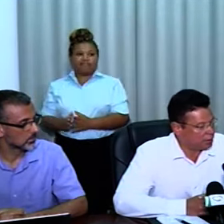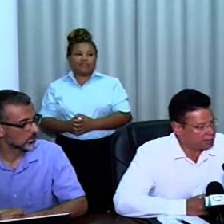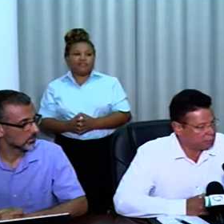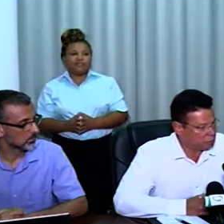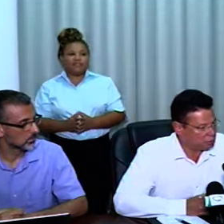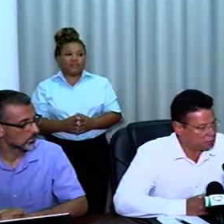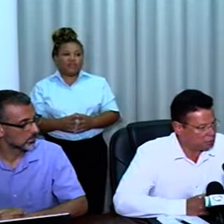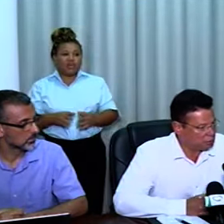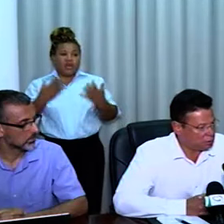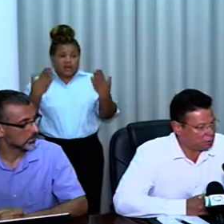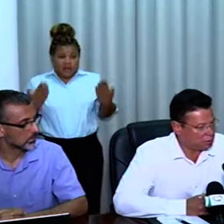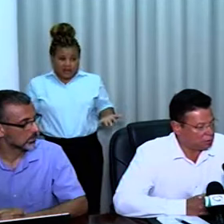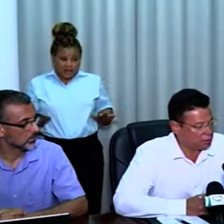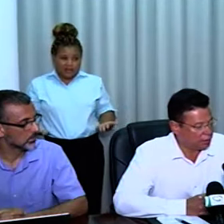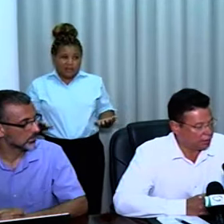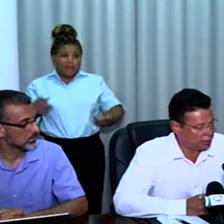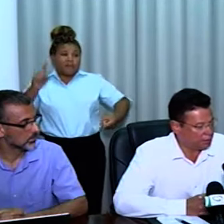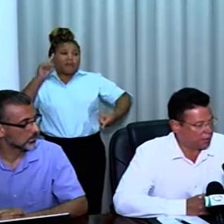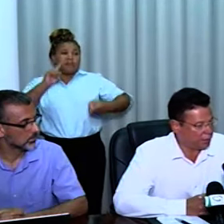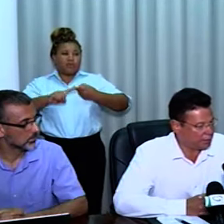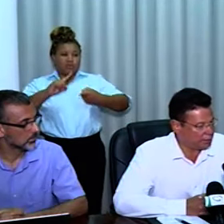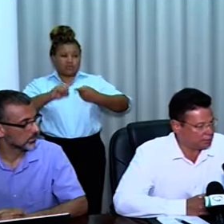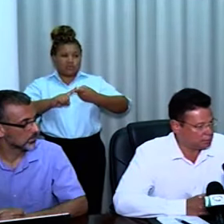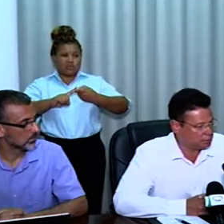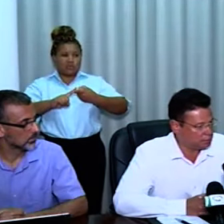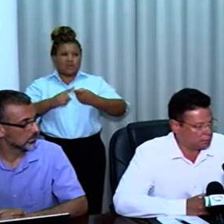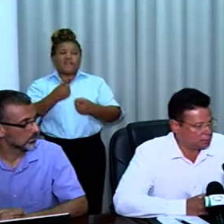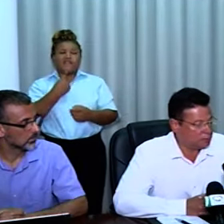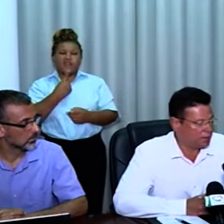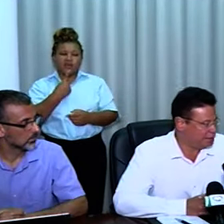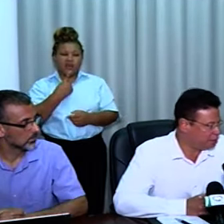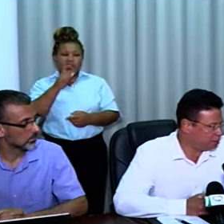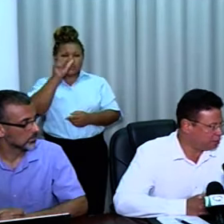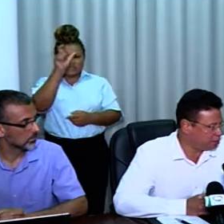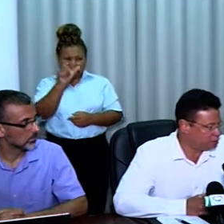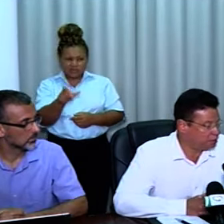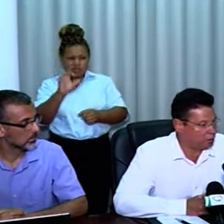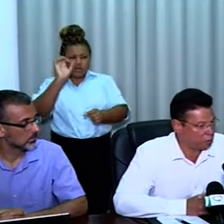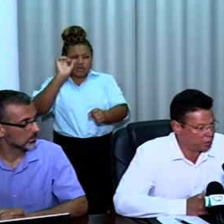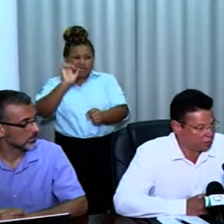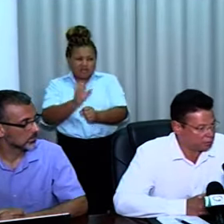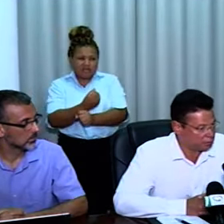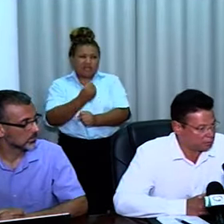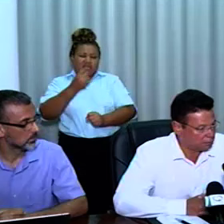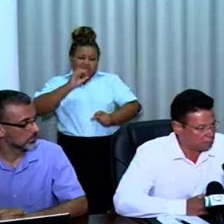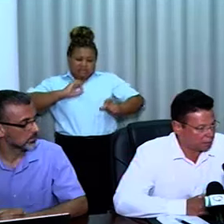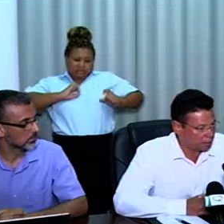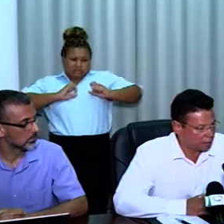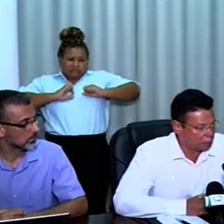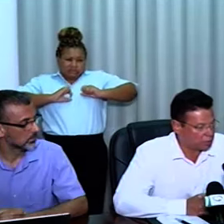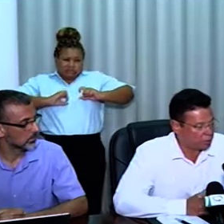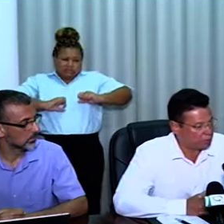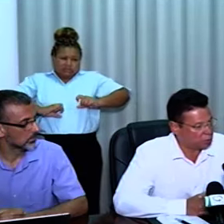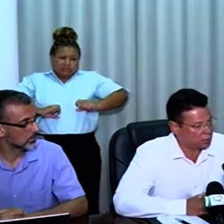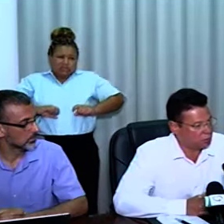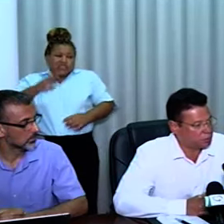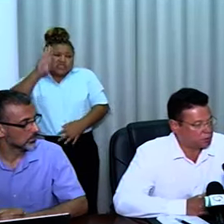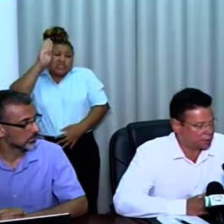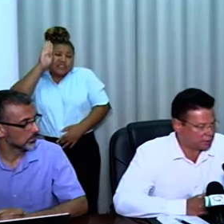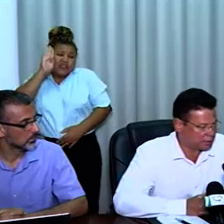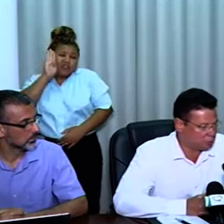L'étant un petit monde, il ne gagne malade, il ne peut pas demander. Il peut nous rôder. Alors, c'est important